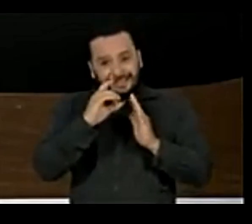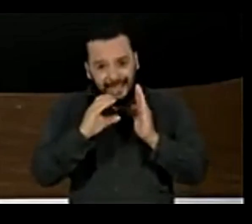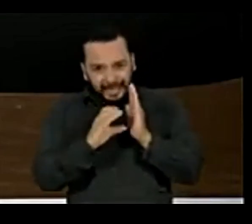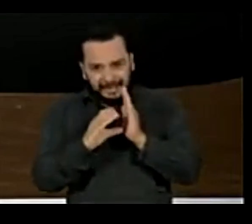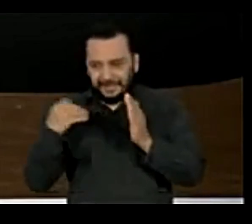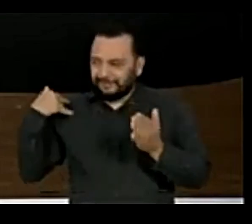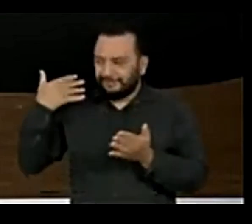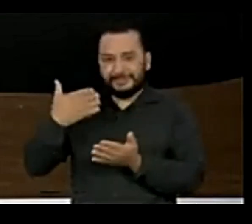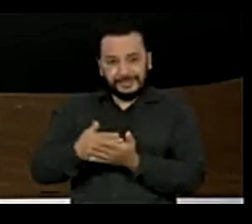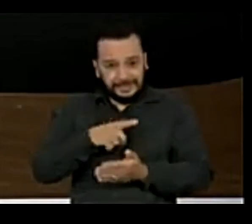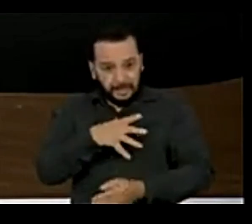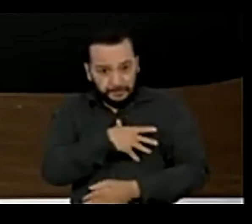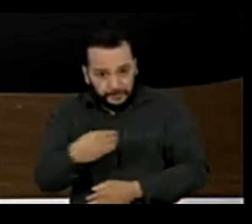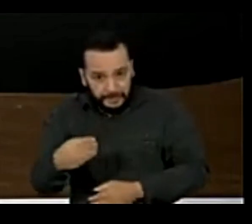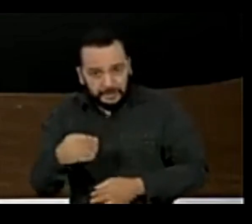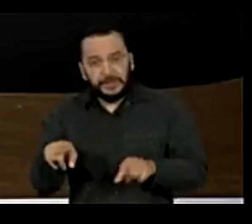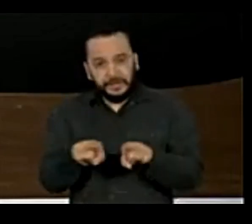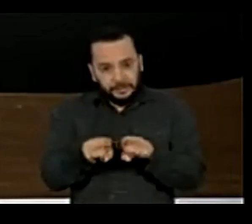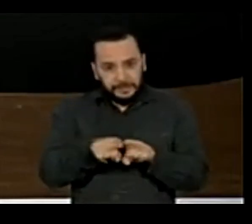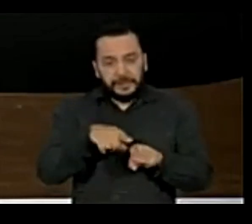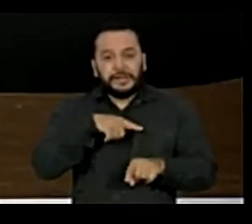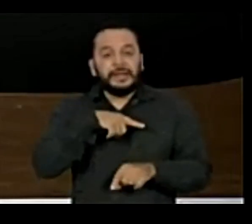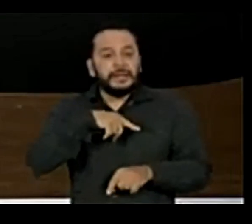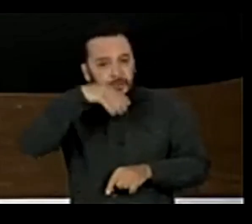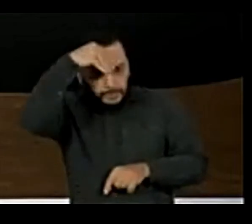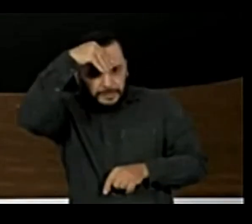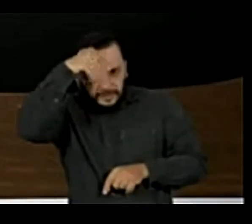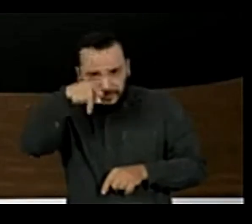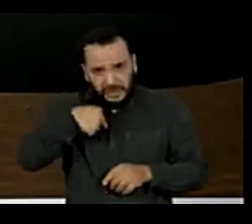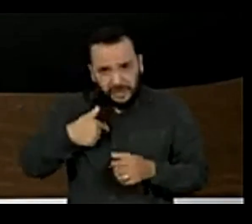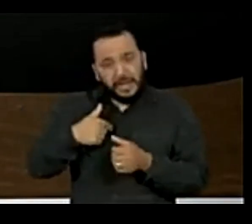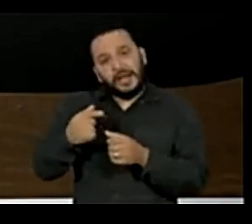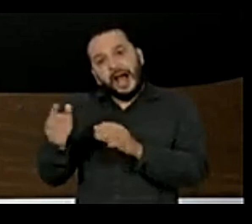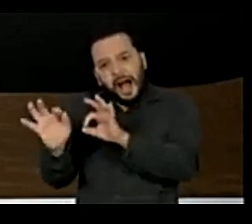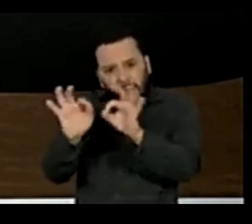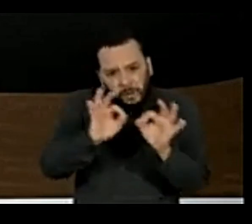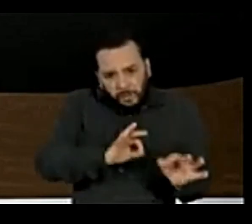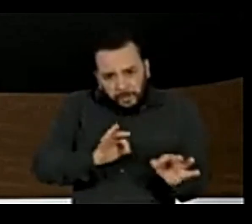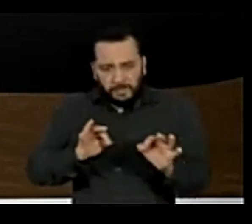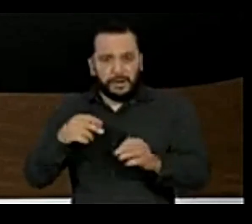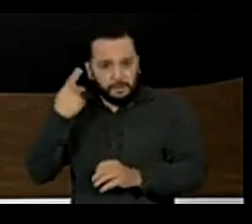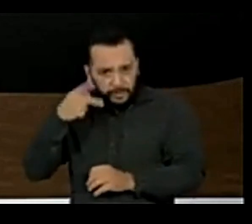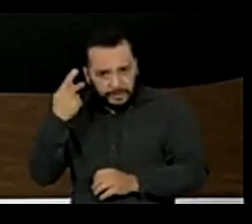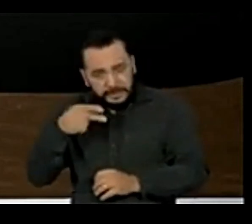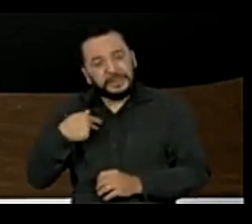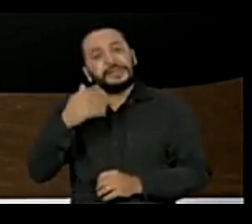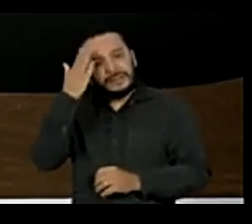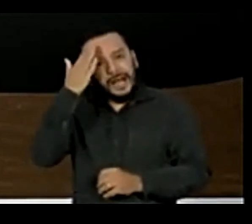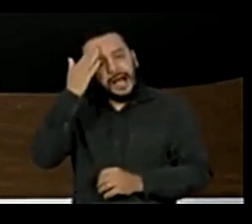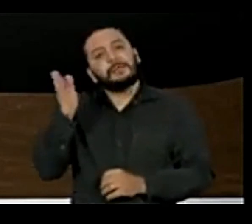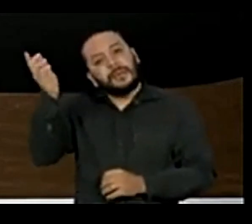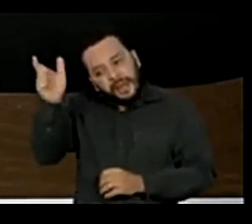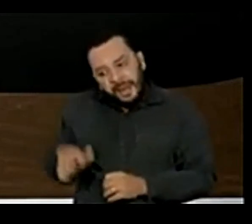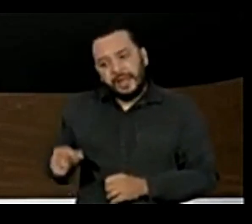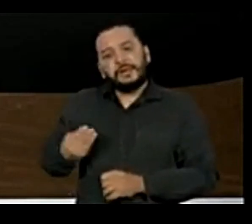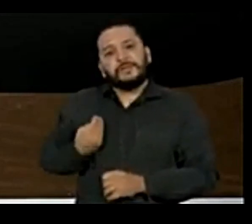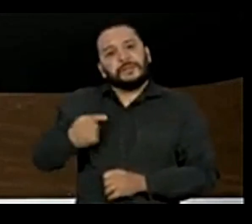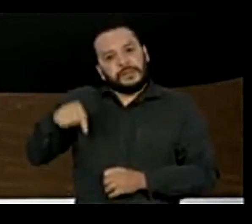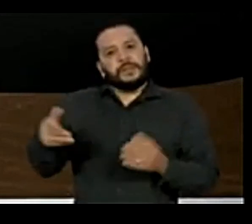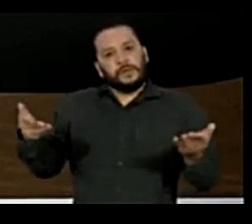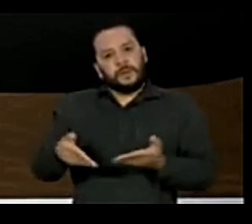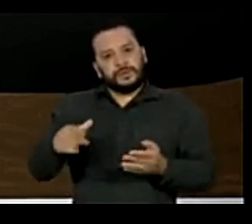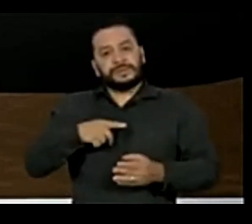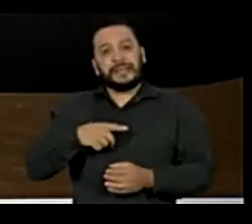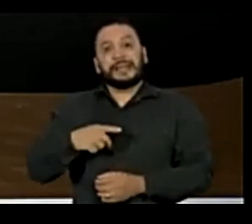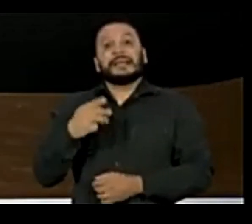e acompanha a política, sabe muito bem quem ele é e por que ele está aqui hoje. Dono de um canal no YouTube com